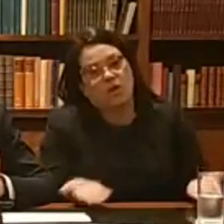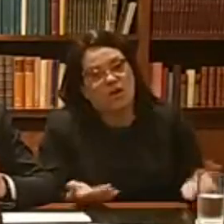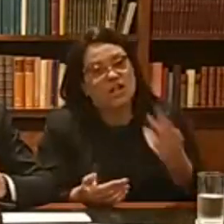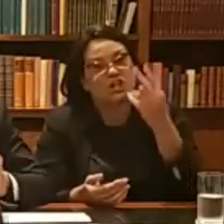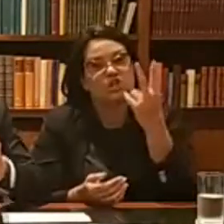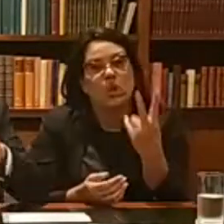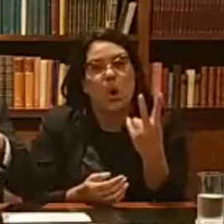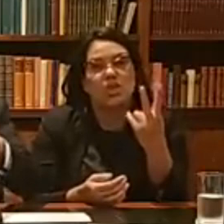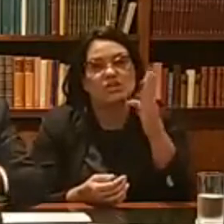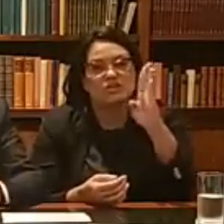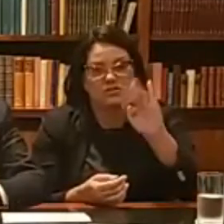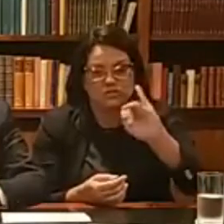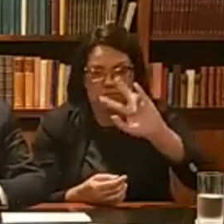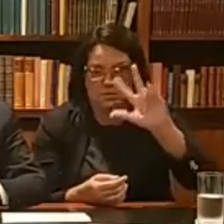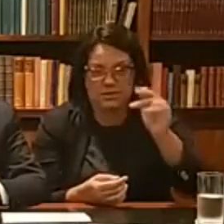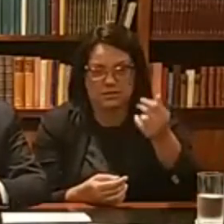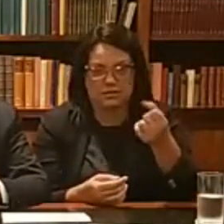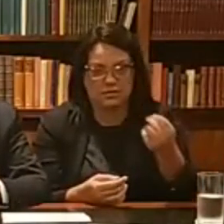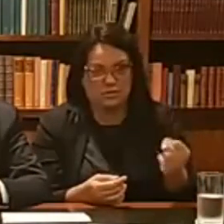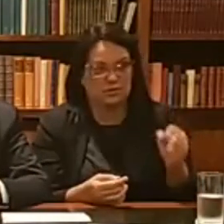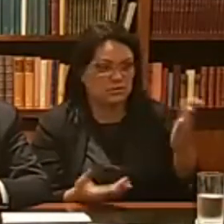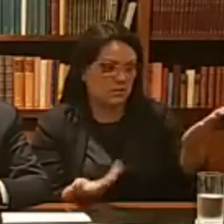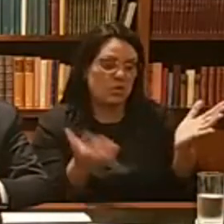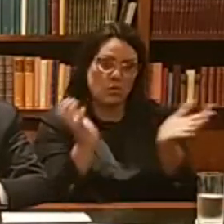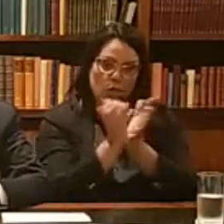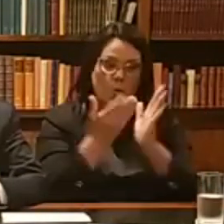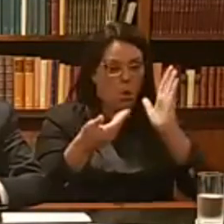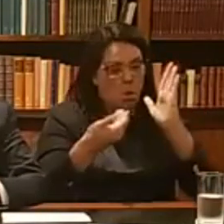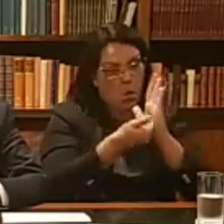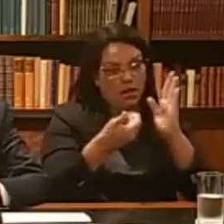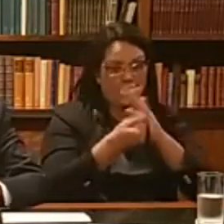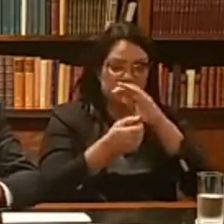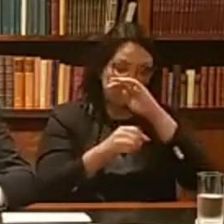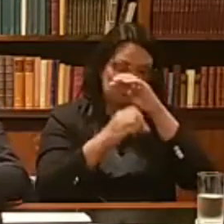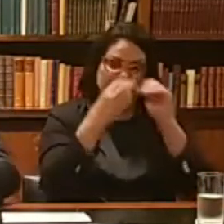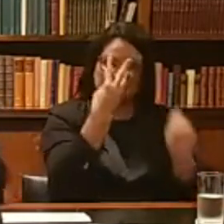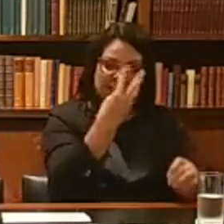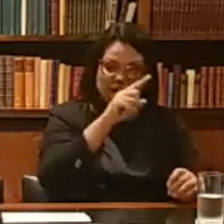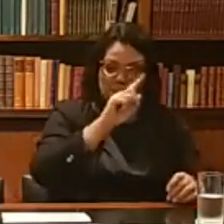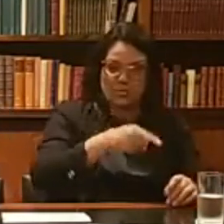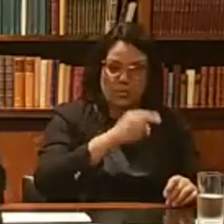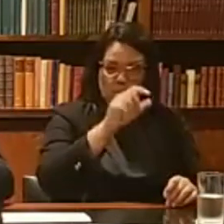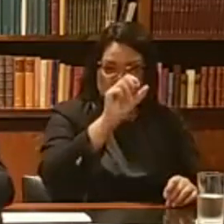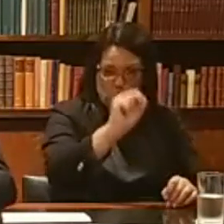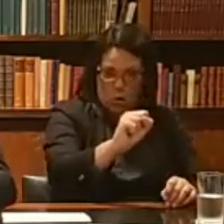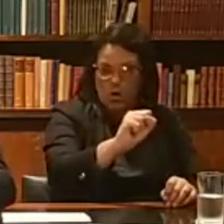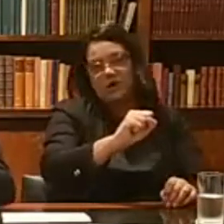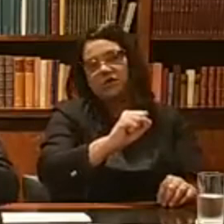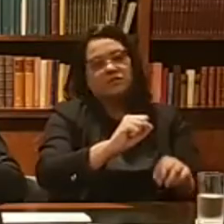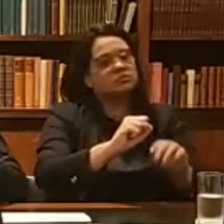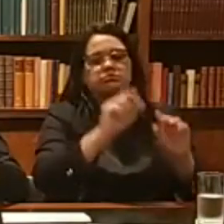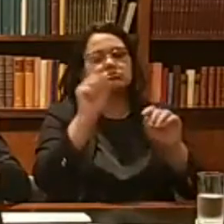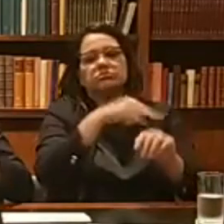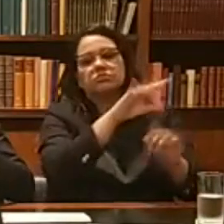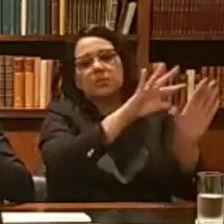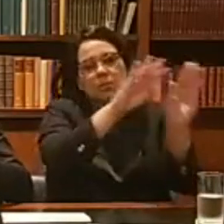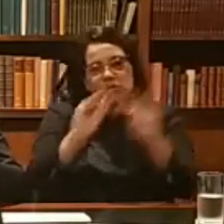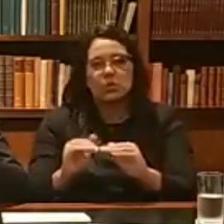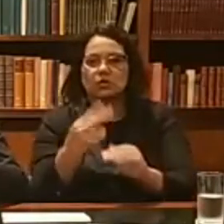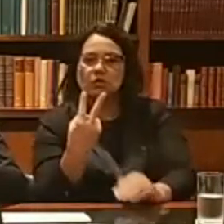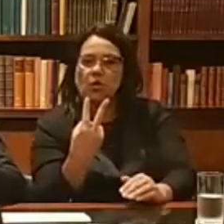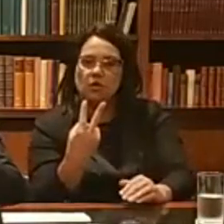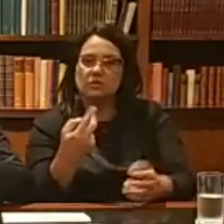de reais. O Congresso resolveu tirar dos 3.800 e passar para 2. Já está aprovado, vai chegar para